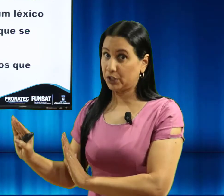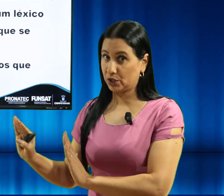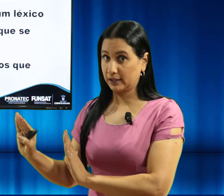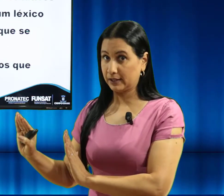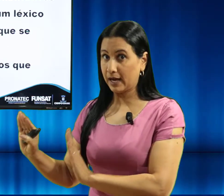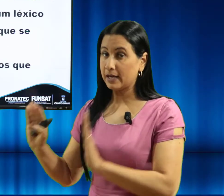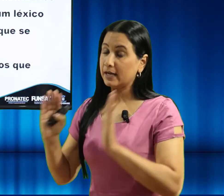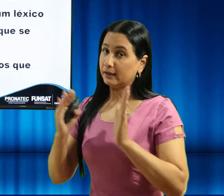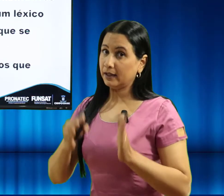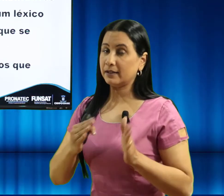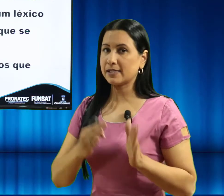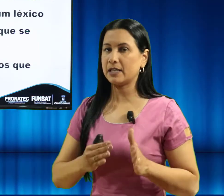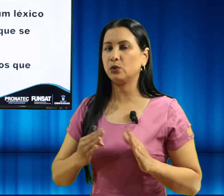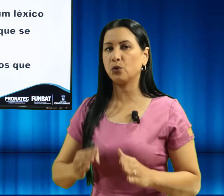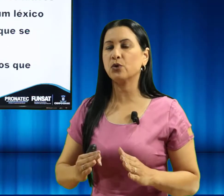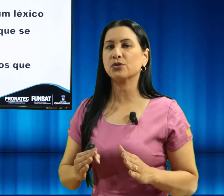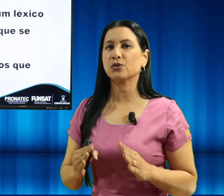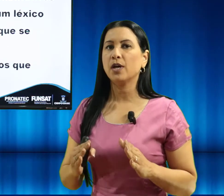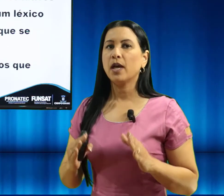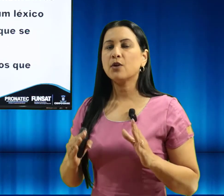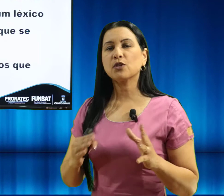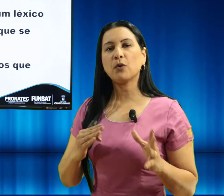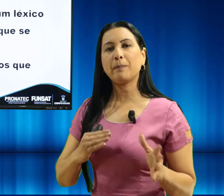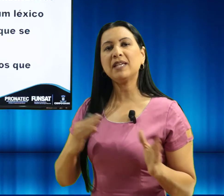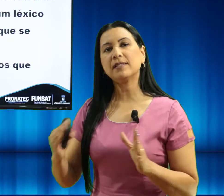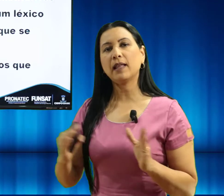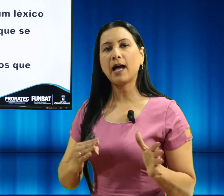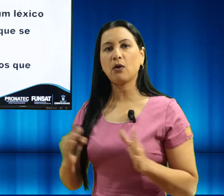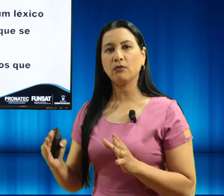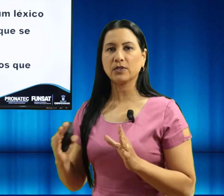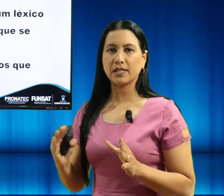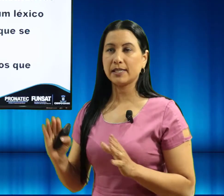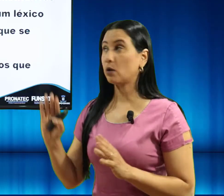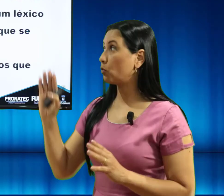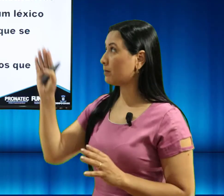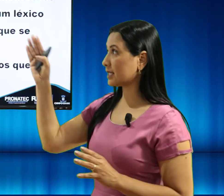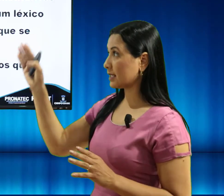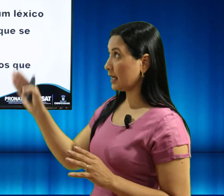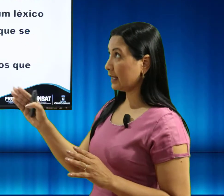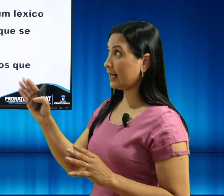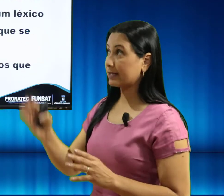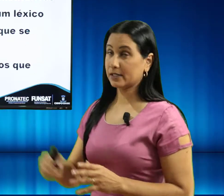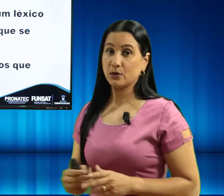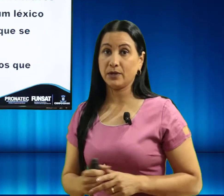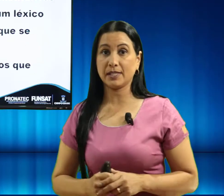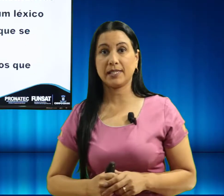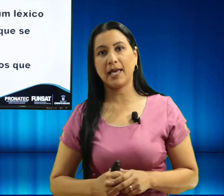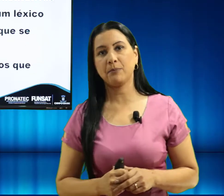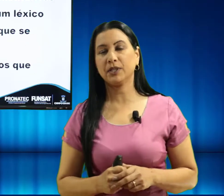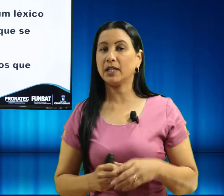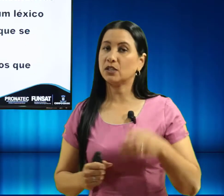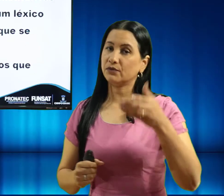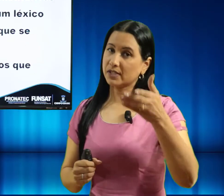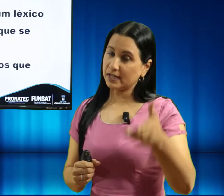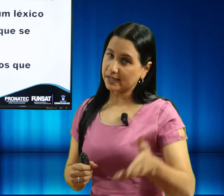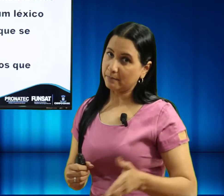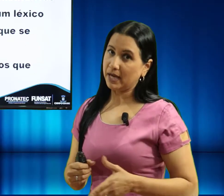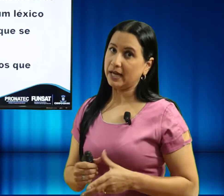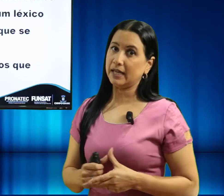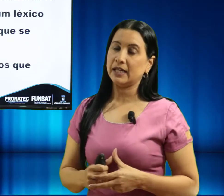linguística, tá? Dentro dessa área do curso, eu só vou pincelar com vocês algumas dessas coisas, que é importante vocês saberem,